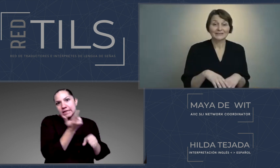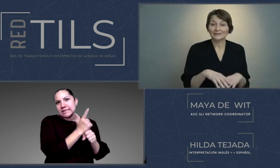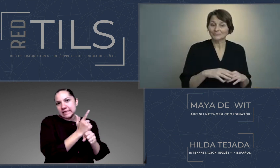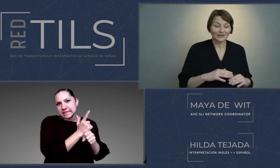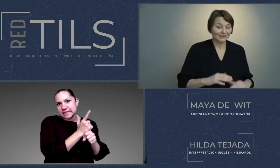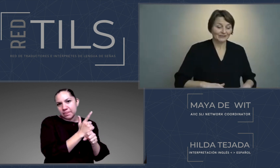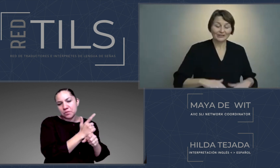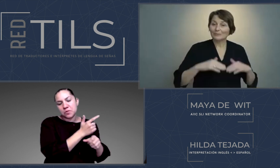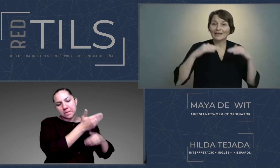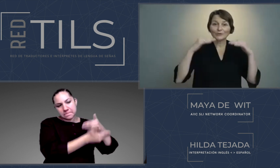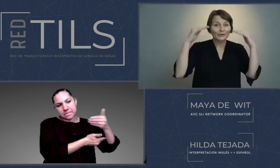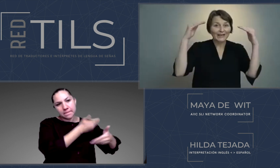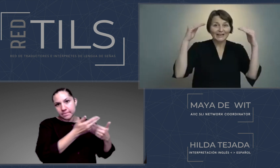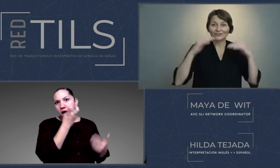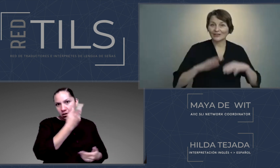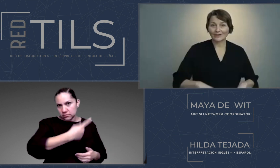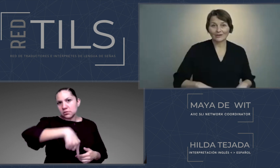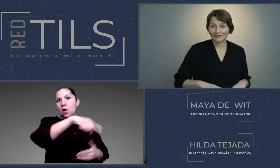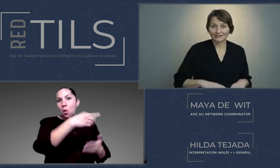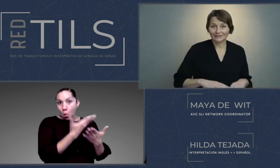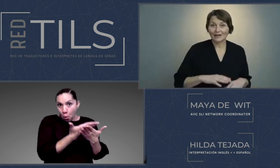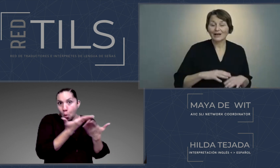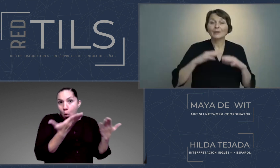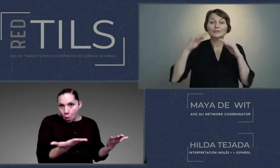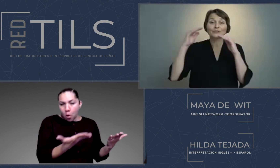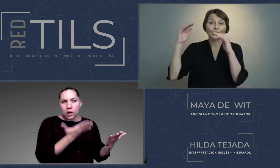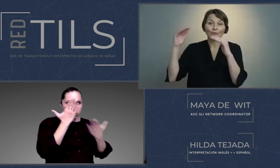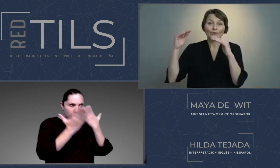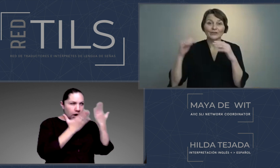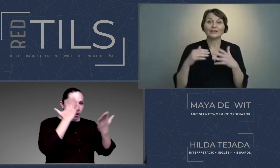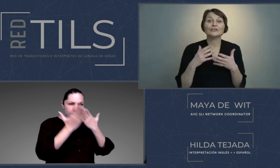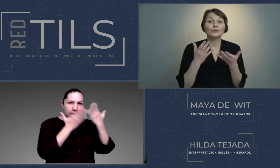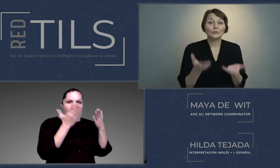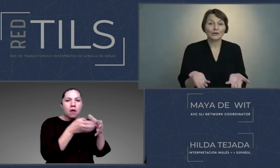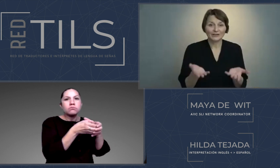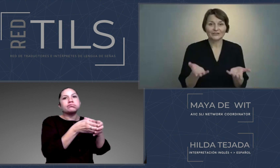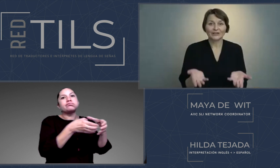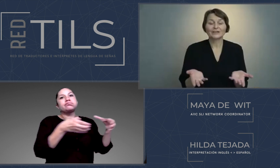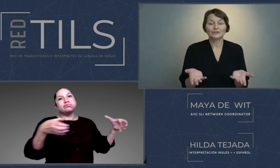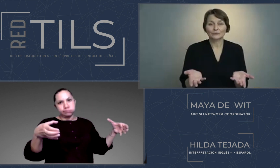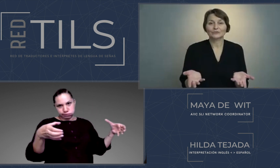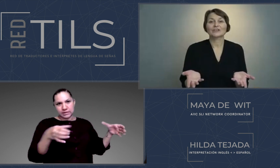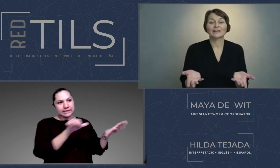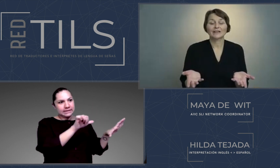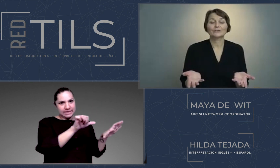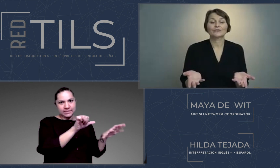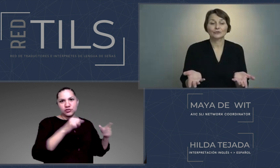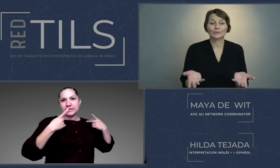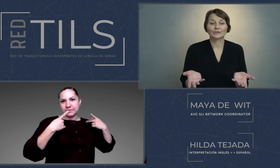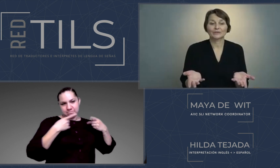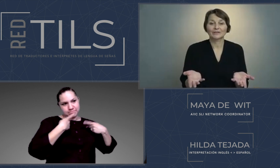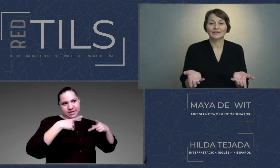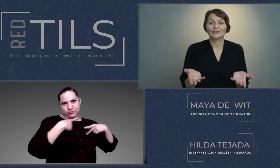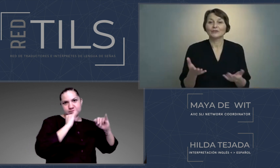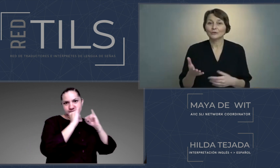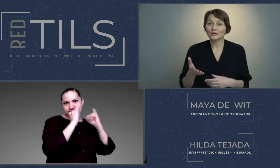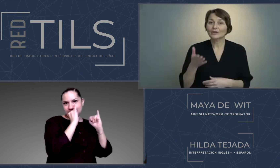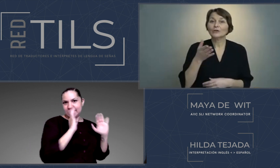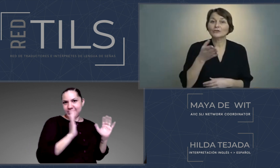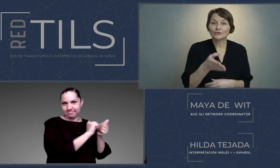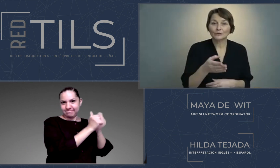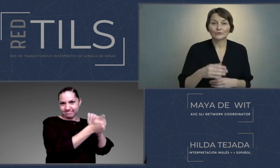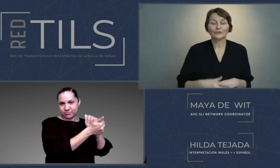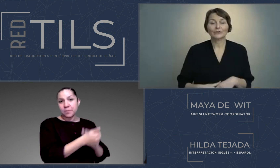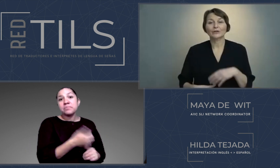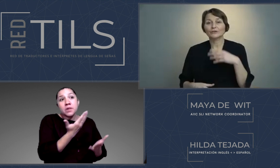intérpretes de lengua de señas holandesa. Y todos los niños, no importa qué edad tengas, sino que hasta los 30 años